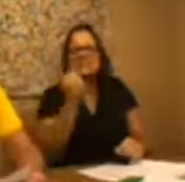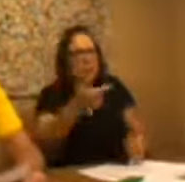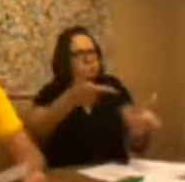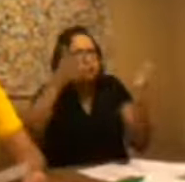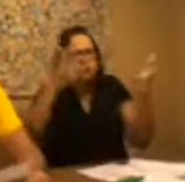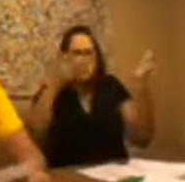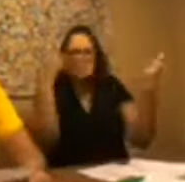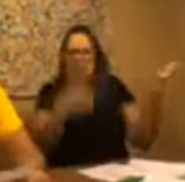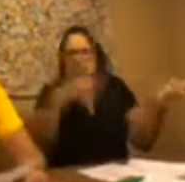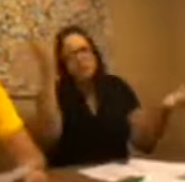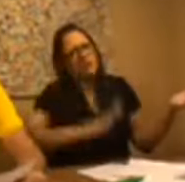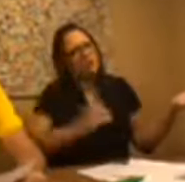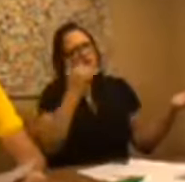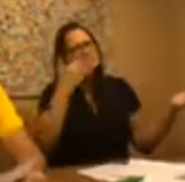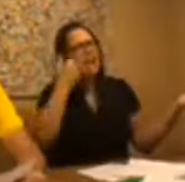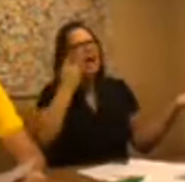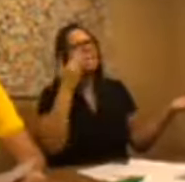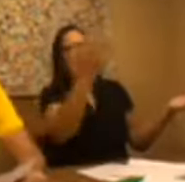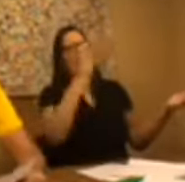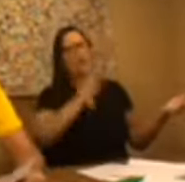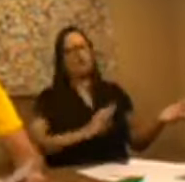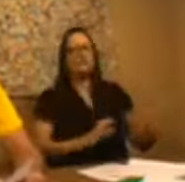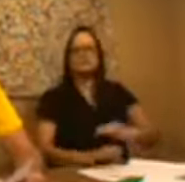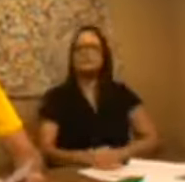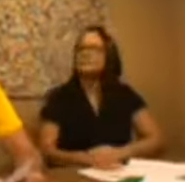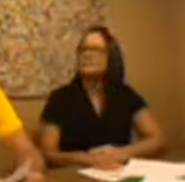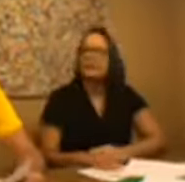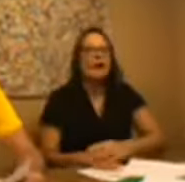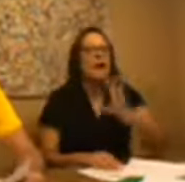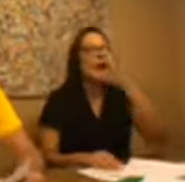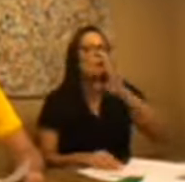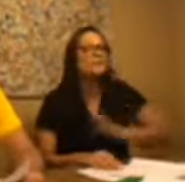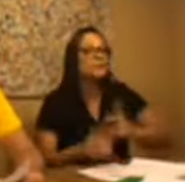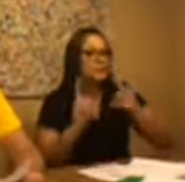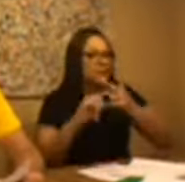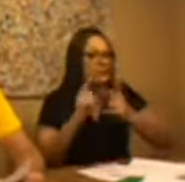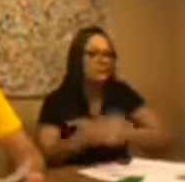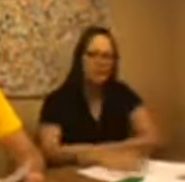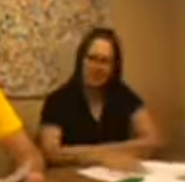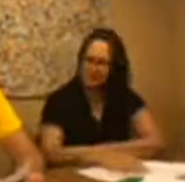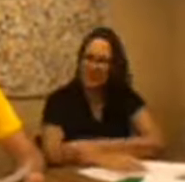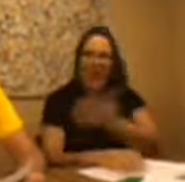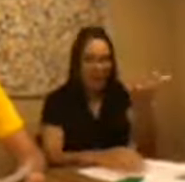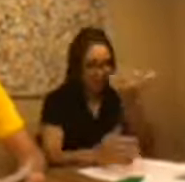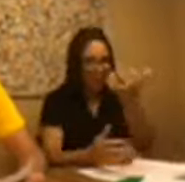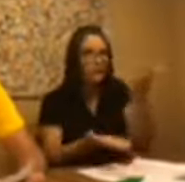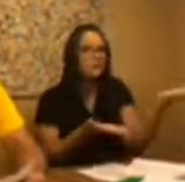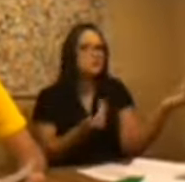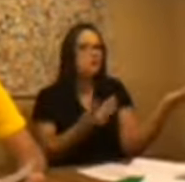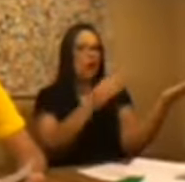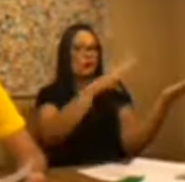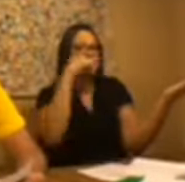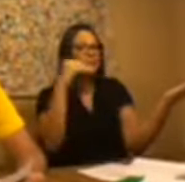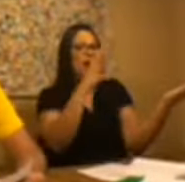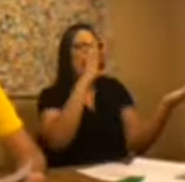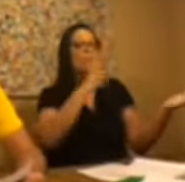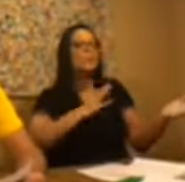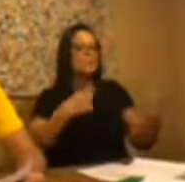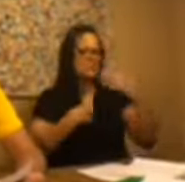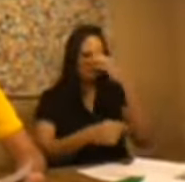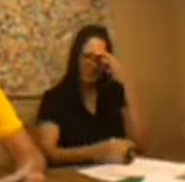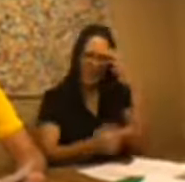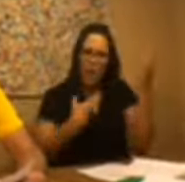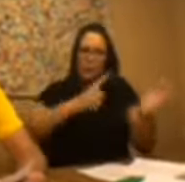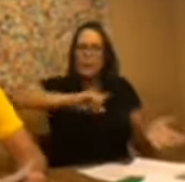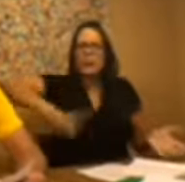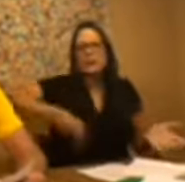seminaristas vou proibir videogame por querendo jogar garotada contra mim o dia que eu falei que vou proibir